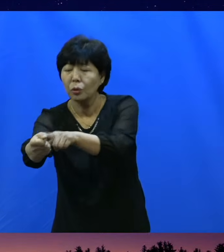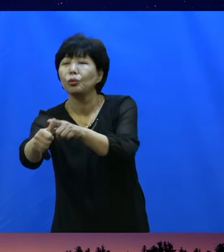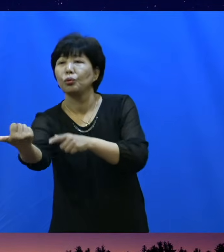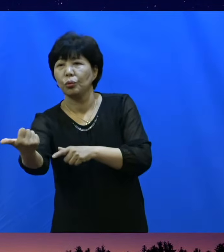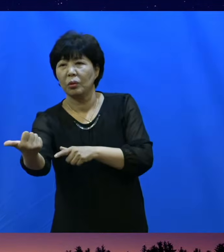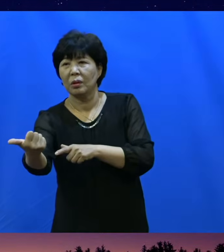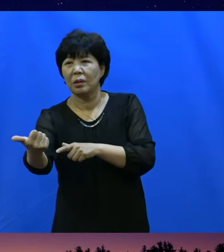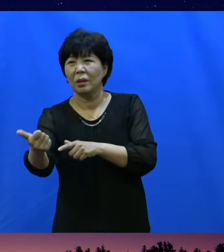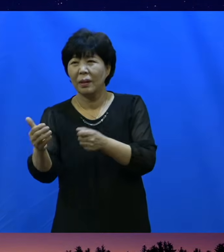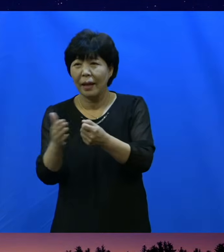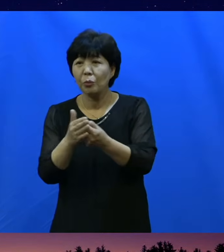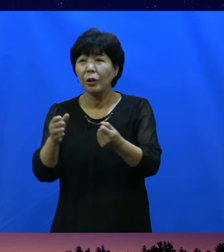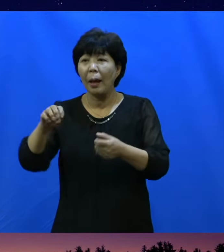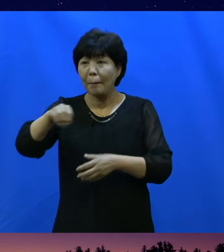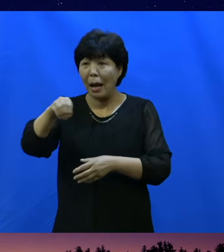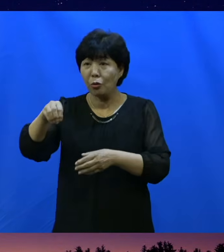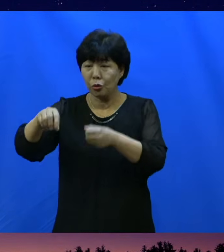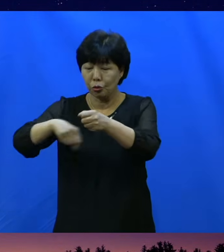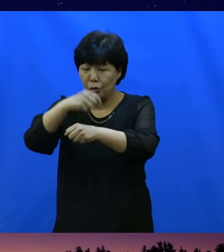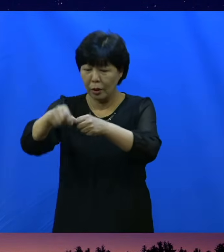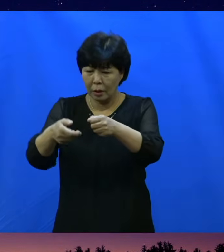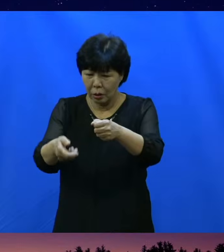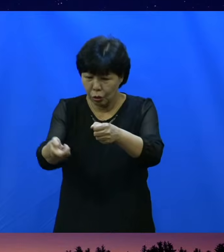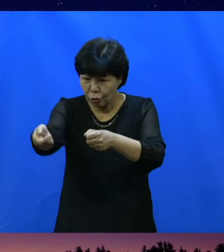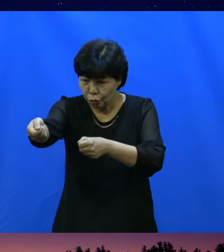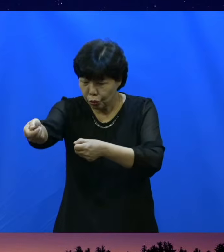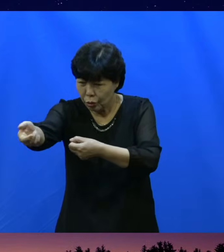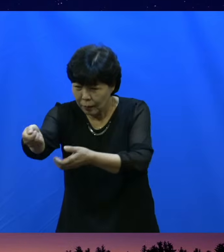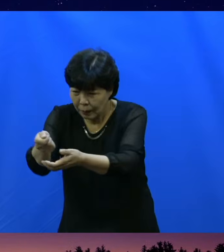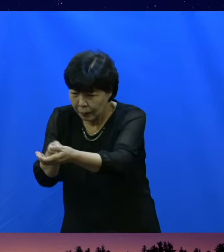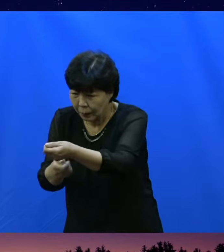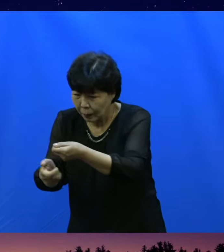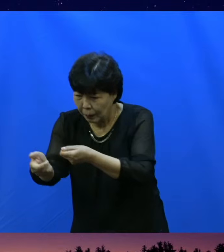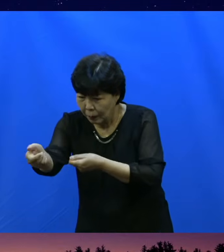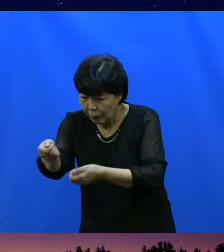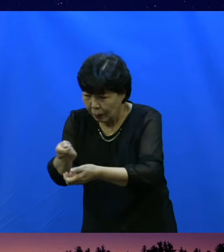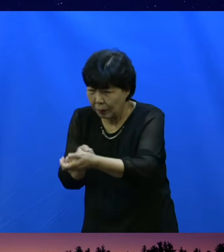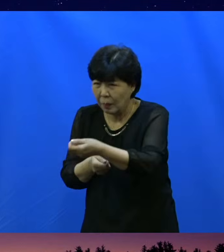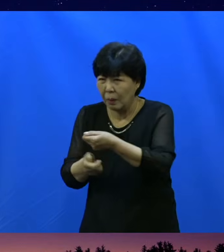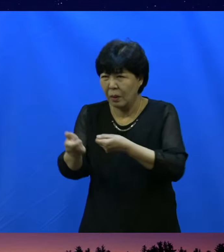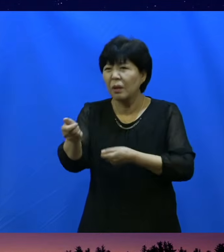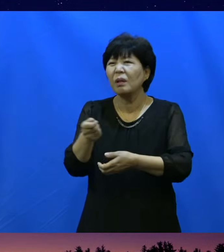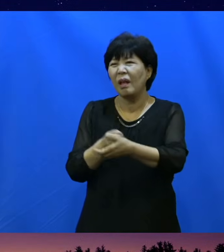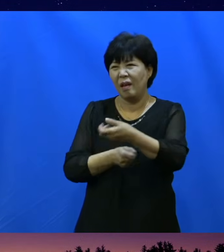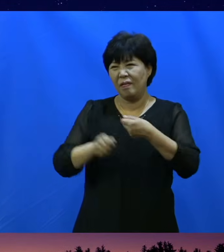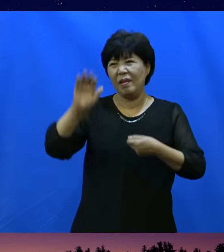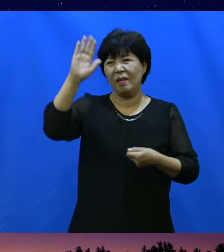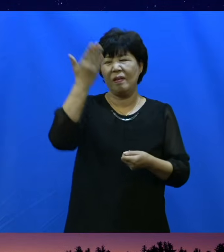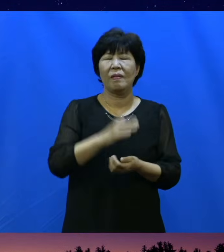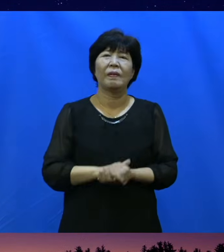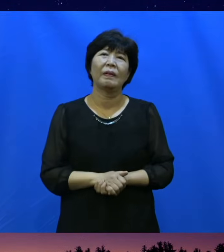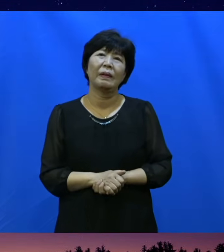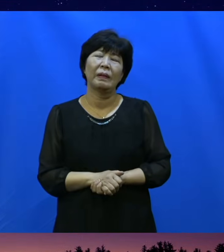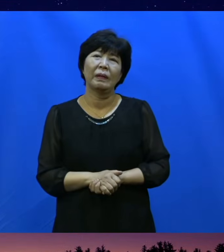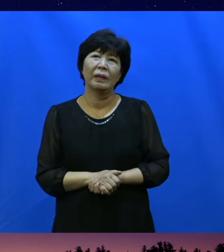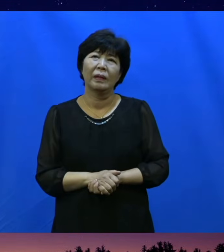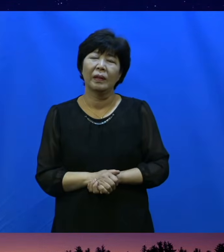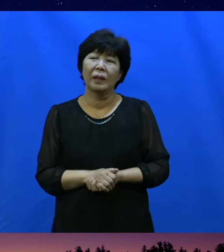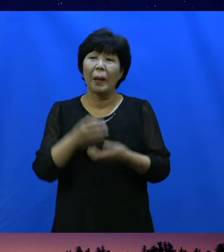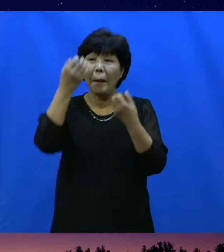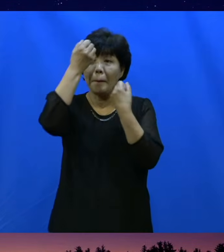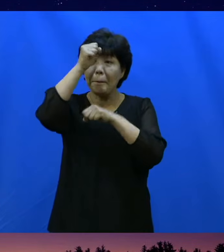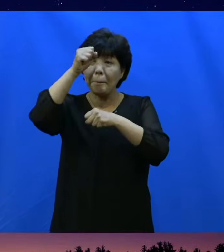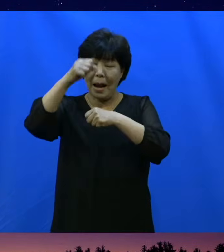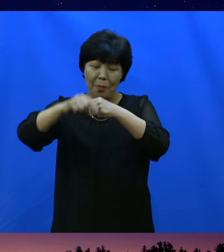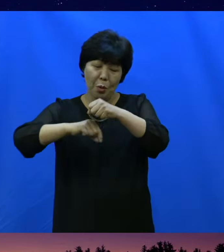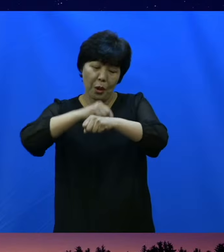밧줄을 묶어 놓은 거죠. 소리가 나지 않으면 누군가 이제 꺼내야 되는데 발목에, 대제사장